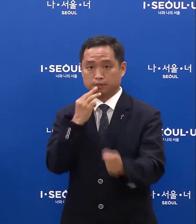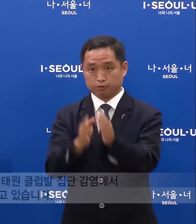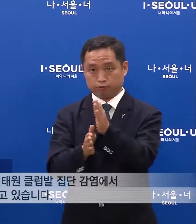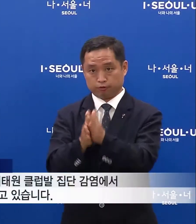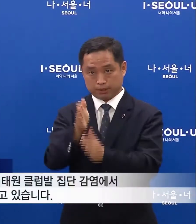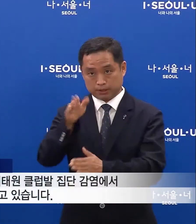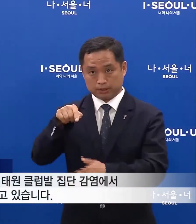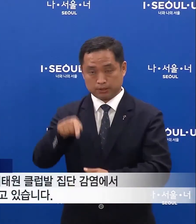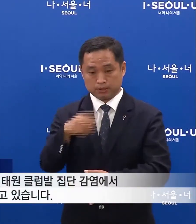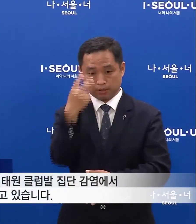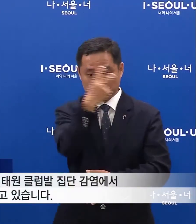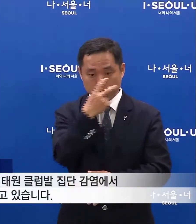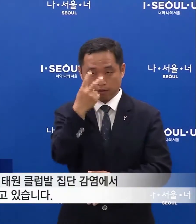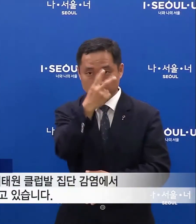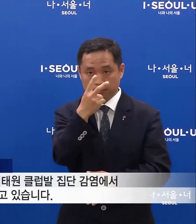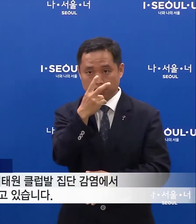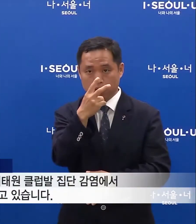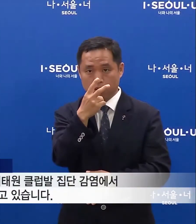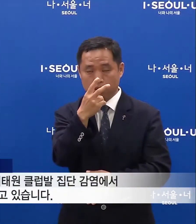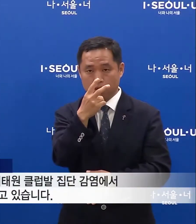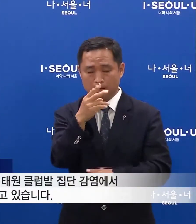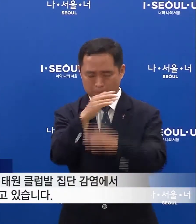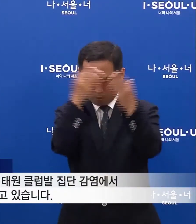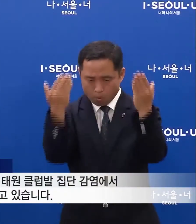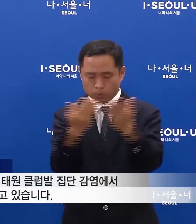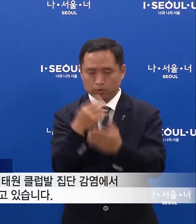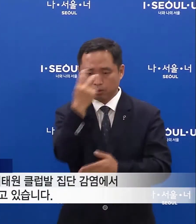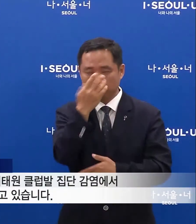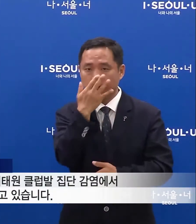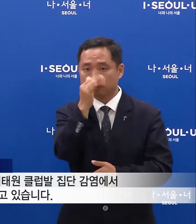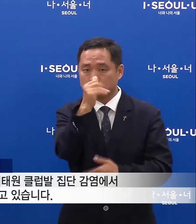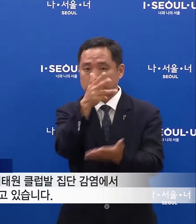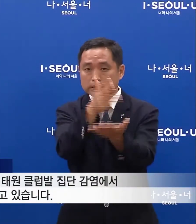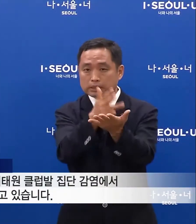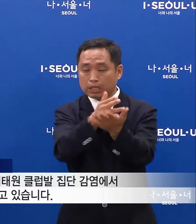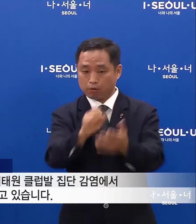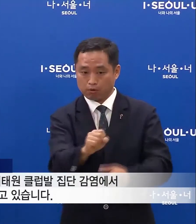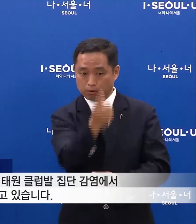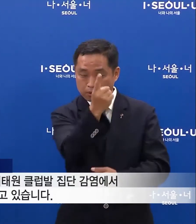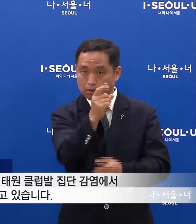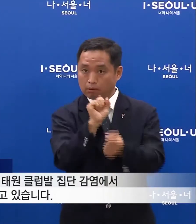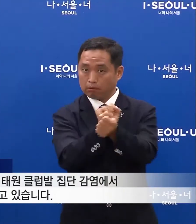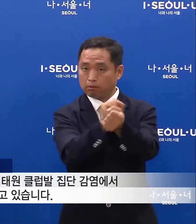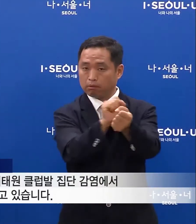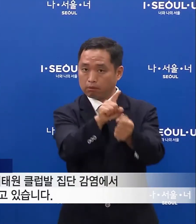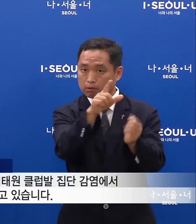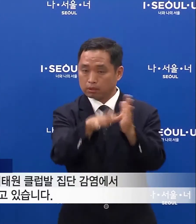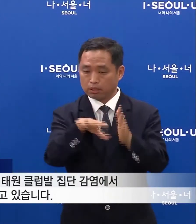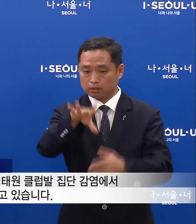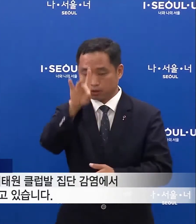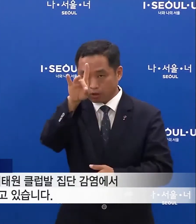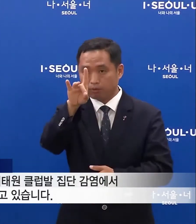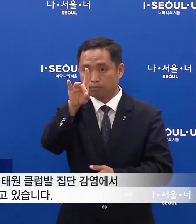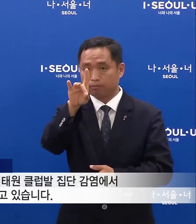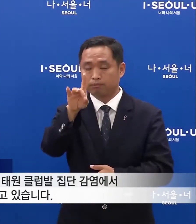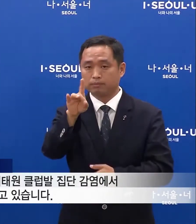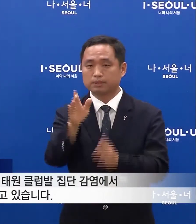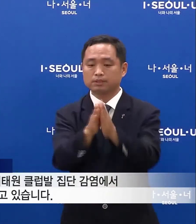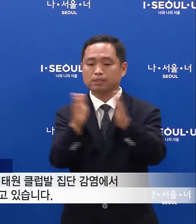서울시는 검사율을 높이기 위해 이태원 클럽발 집단 감염에서 처음